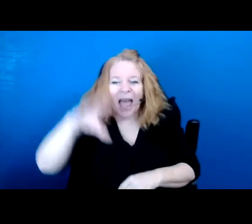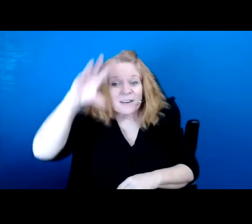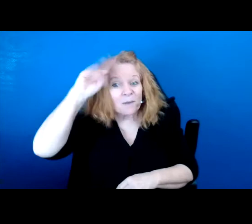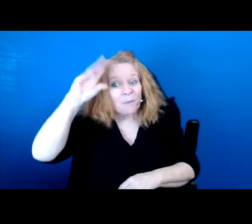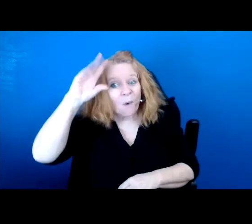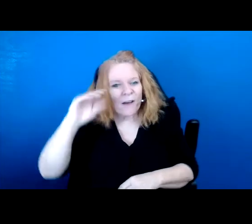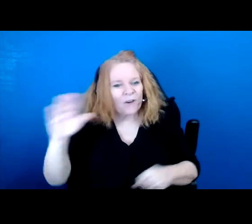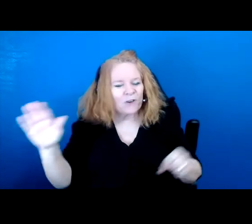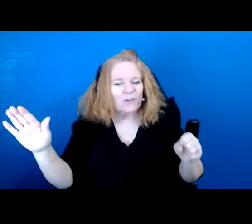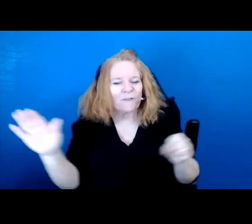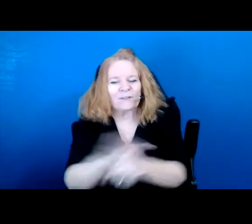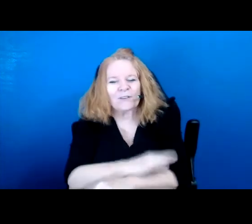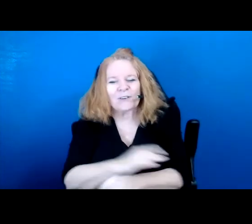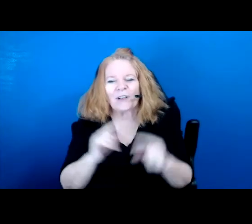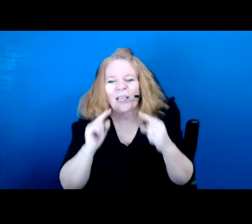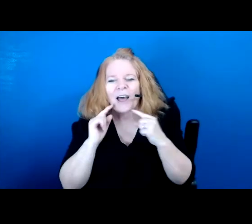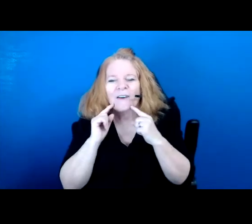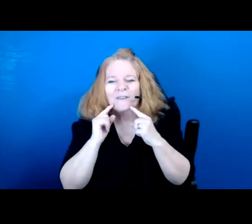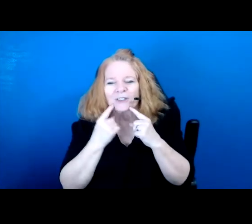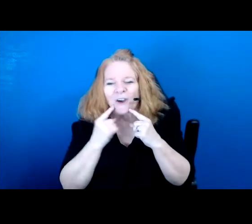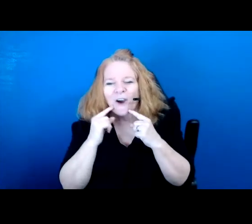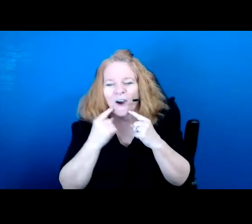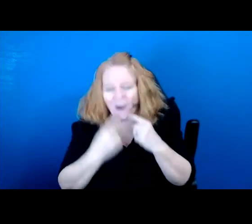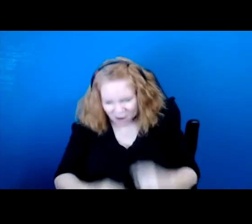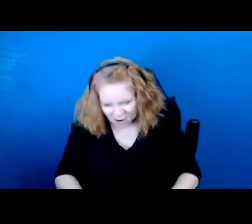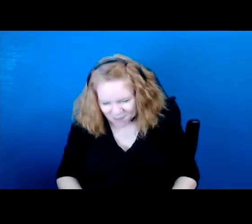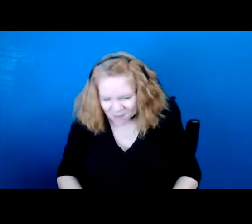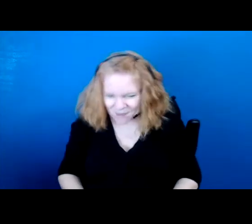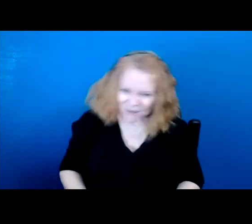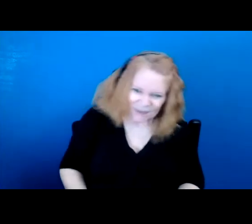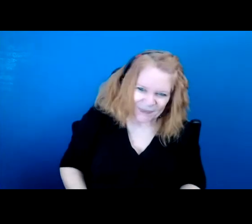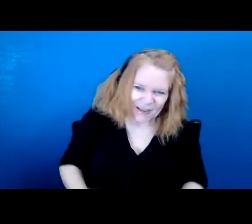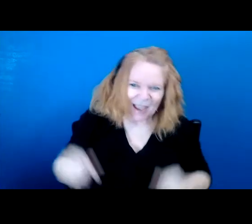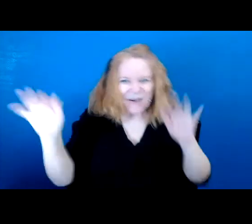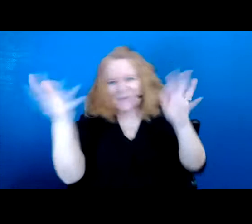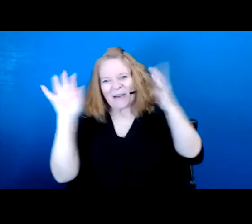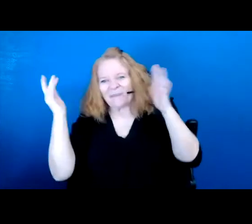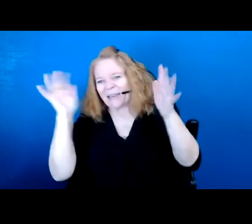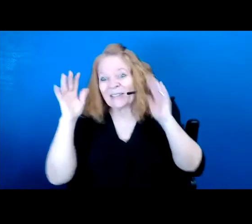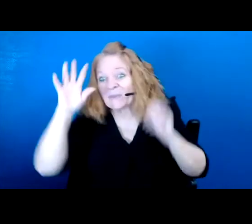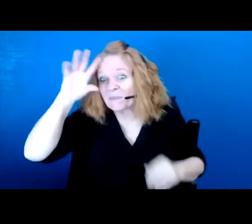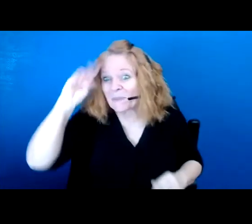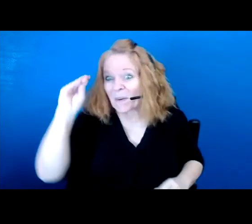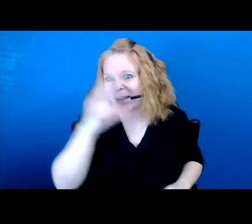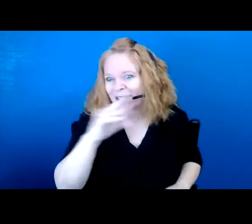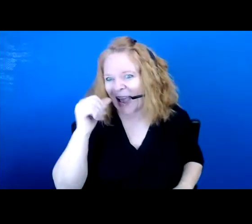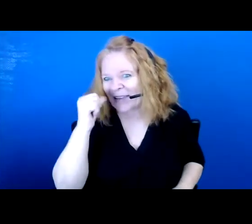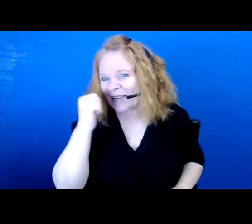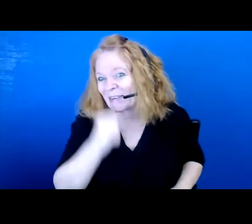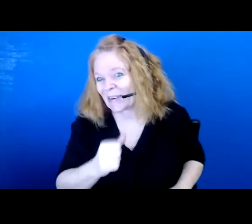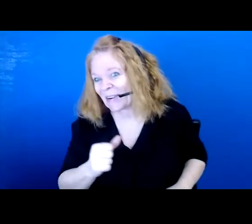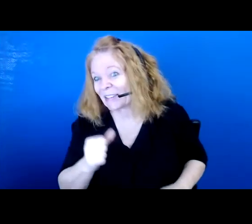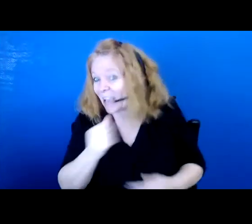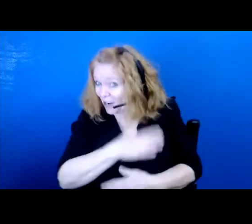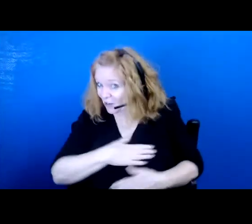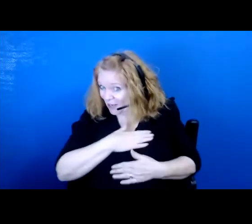boca y manos marvin es muchacho tan encantados uterinos